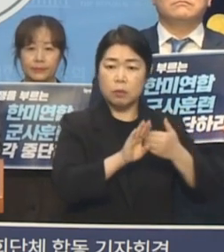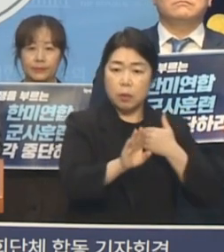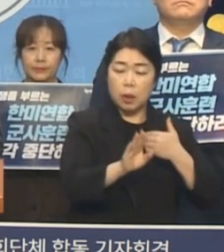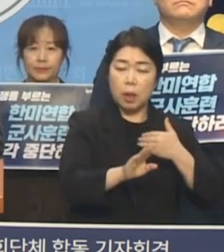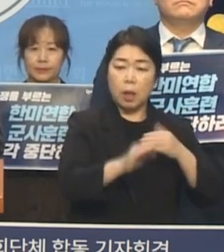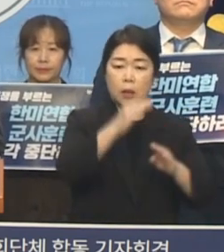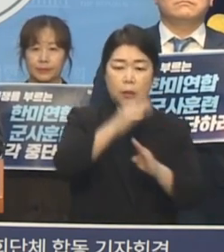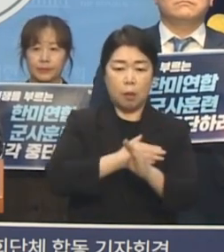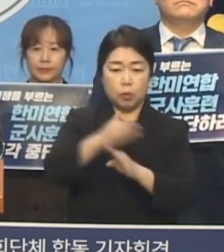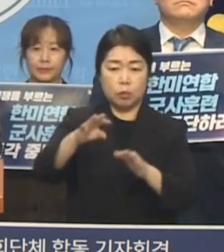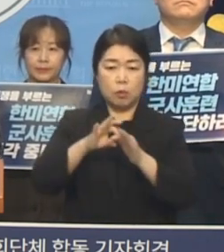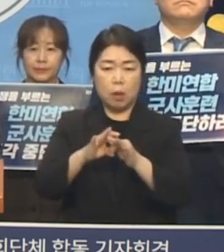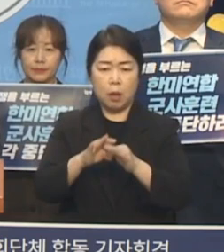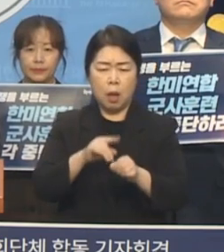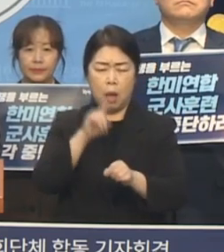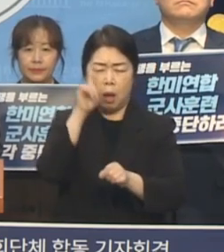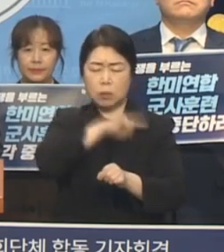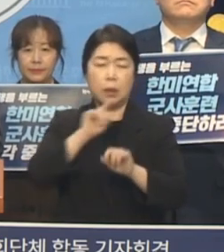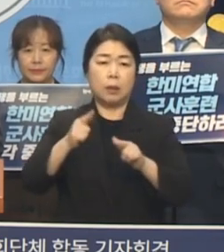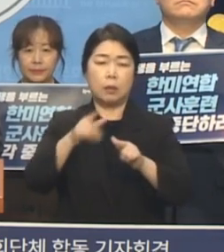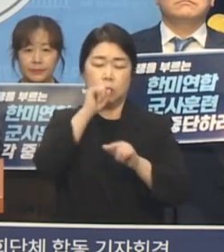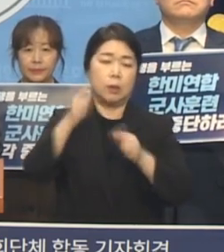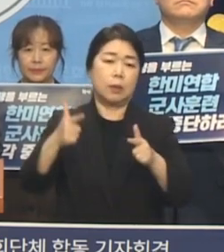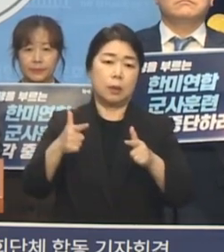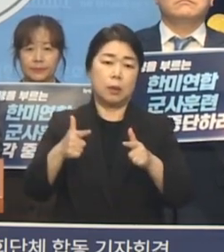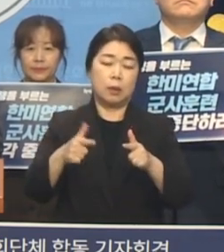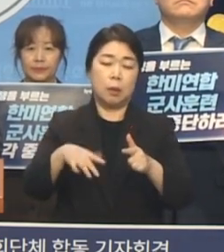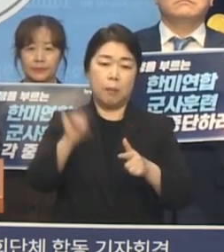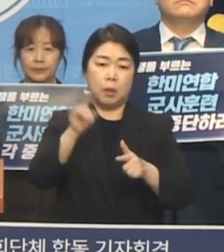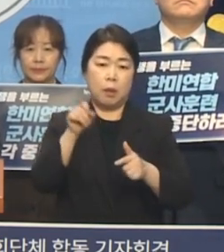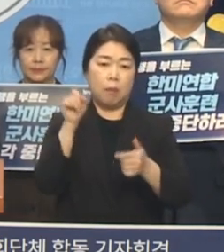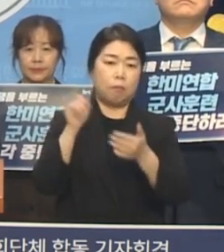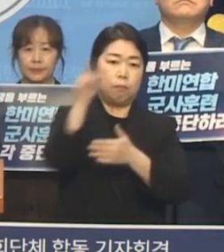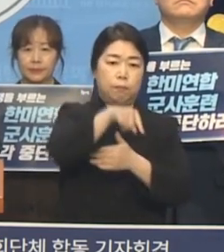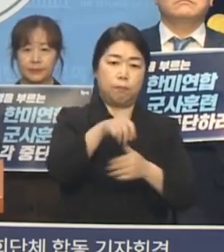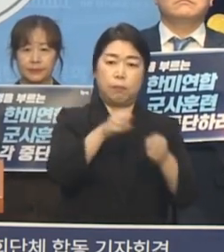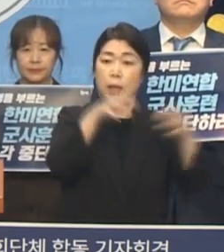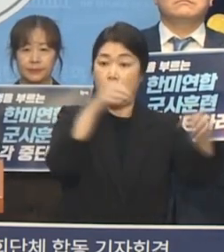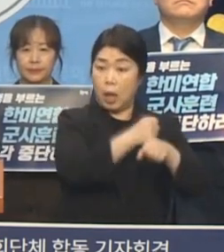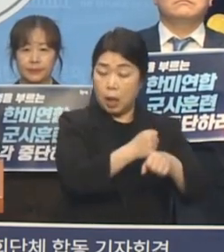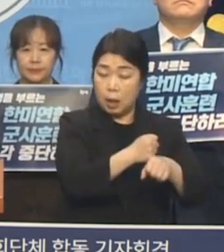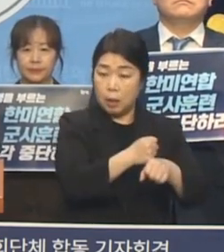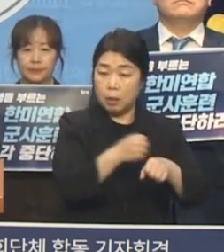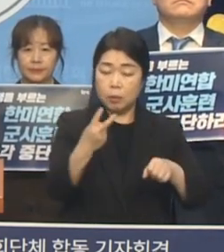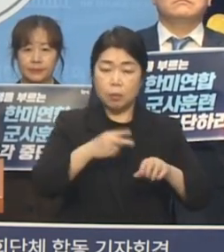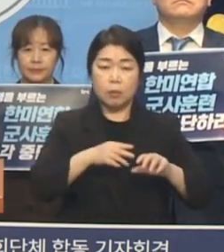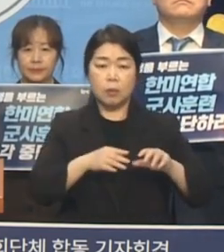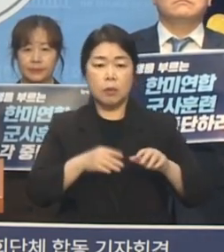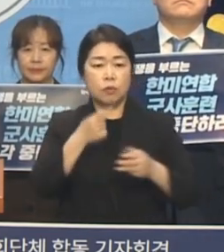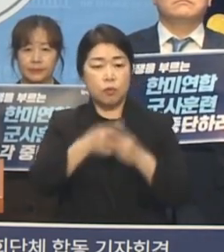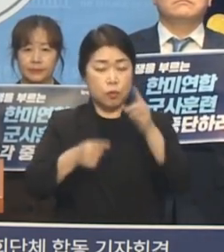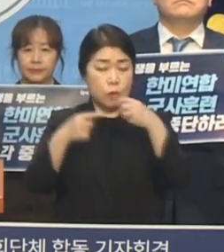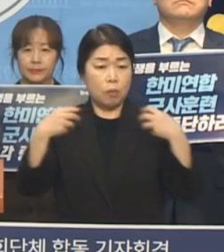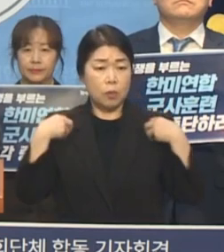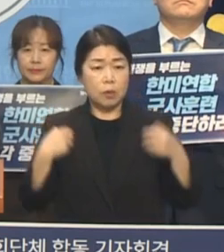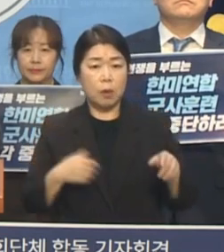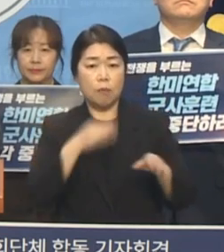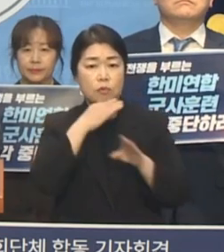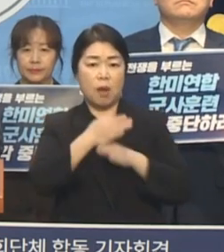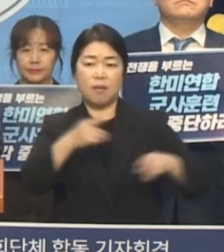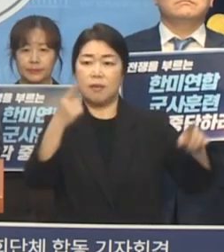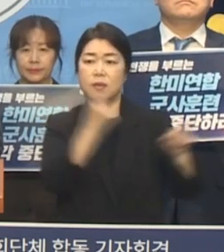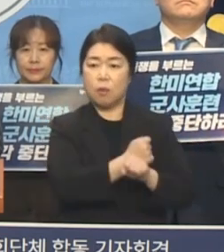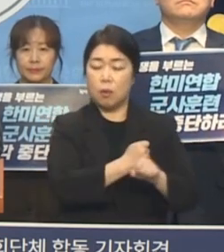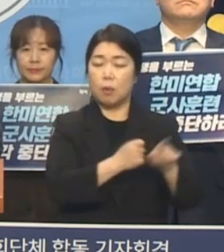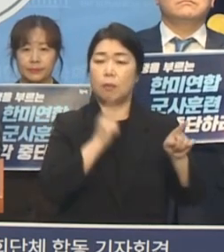있다. 선제 타격, 주정론을 공약화하고 국정 기조로 삼은 윤석열 정부에 의해 남북